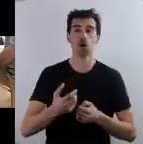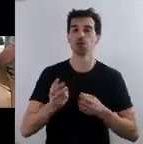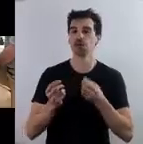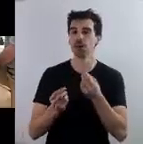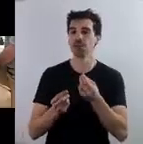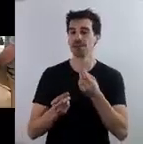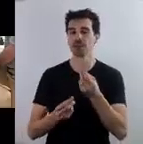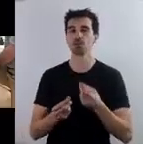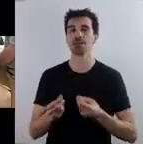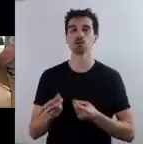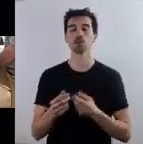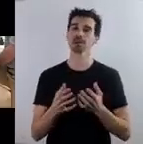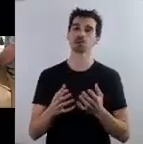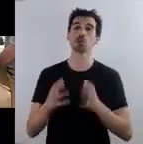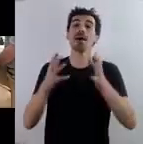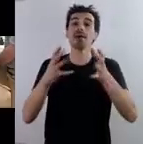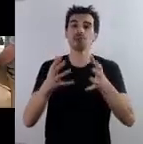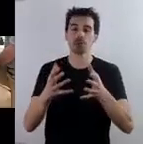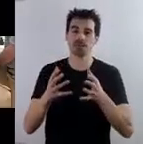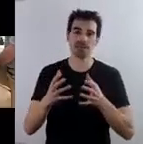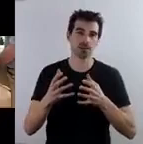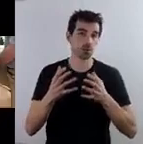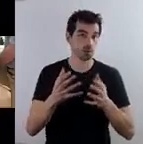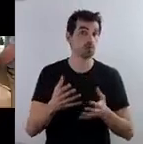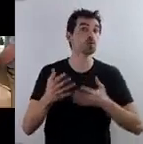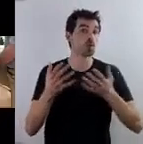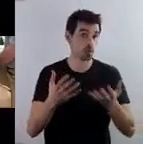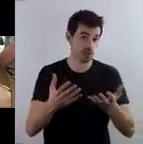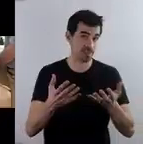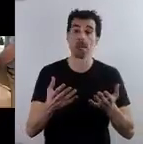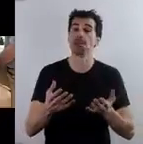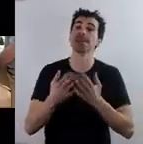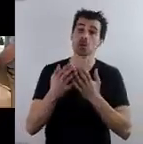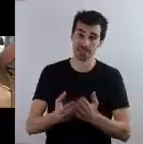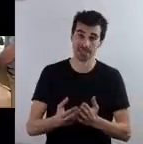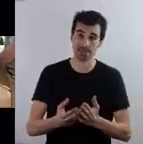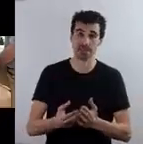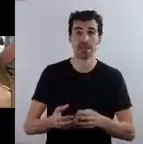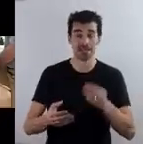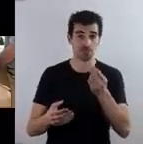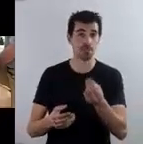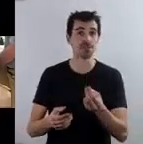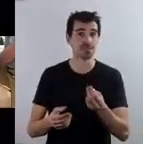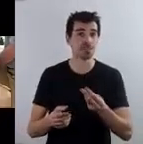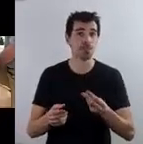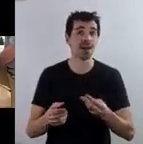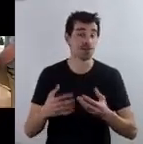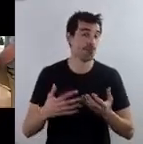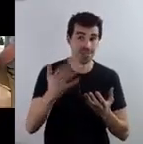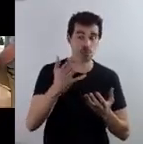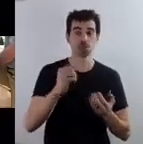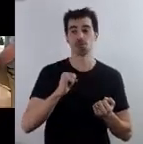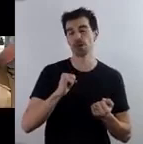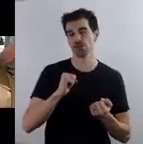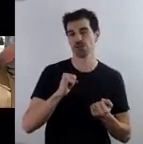tibia donne un résultat de contraction involontaire de ce muscle de cuisse, appelé quadriceps, qui se manifeste par